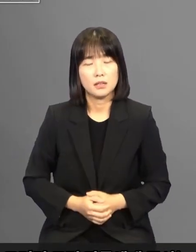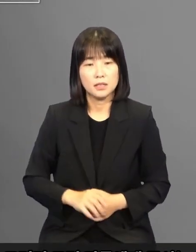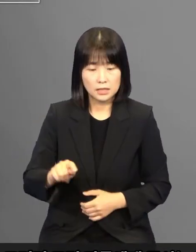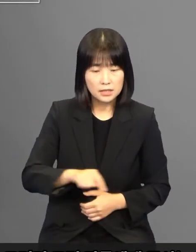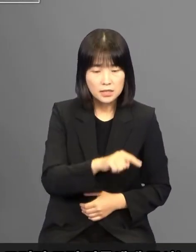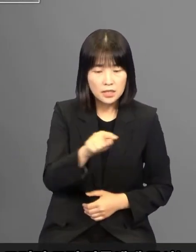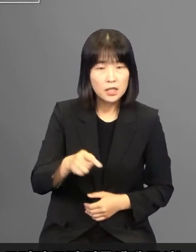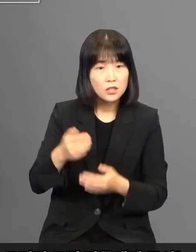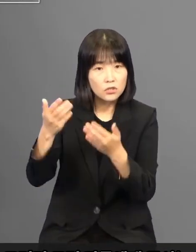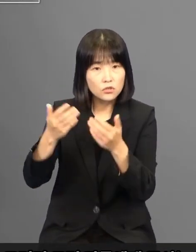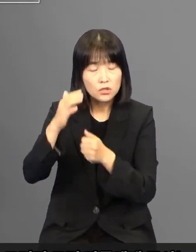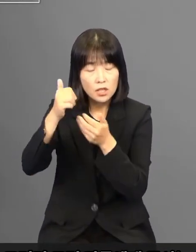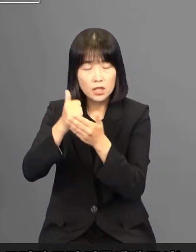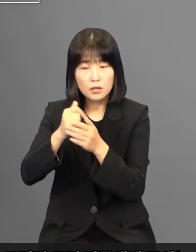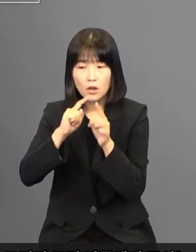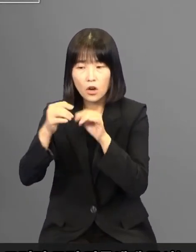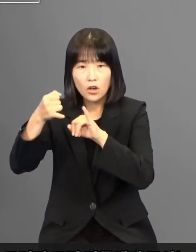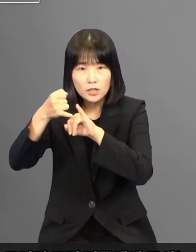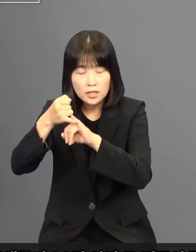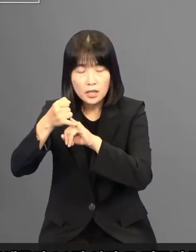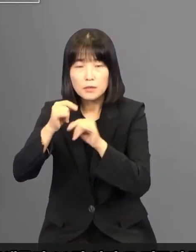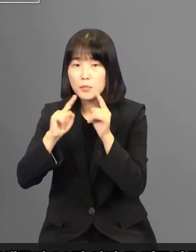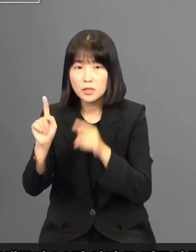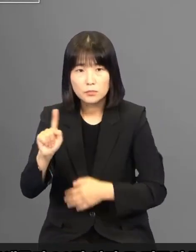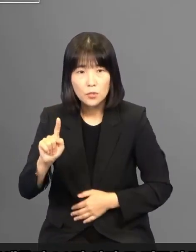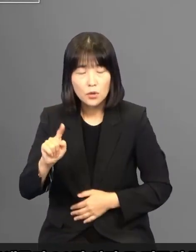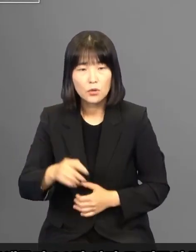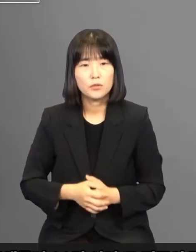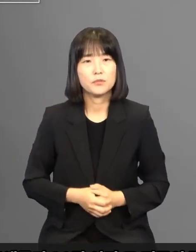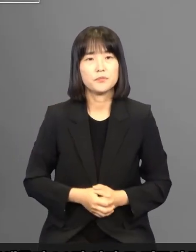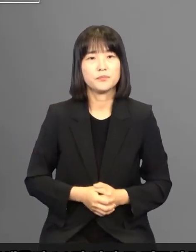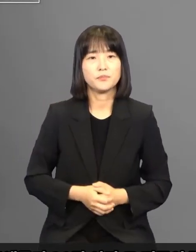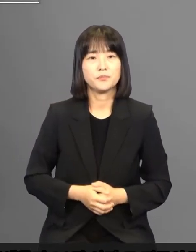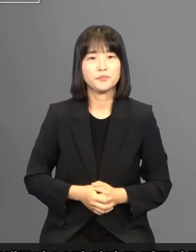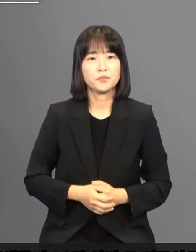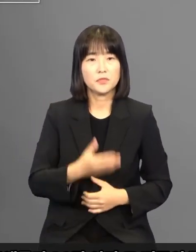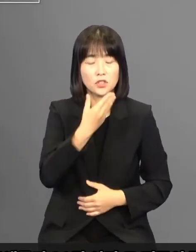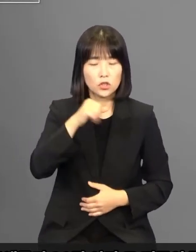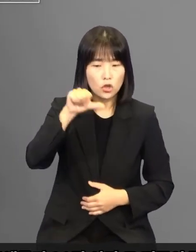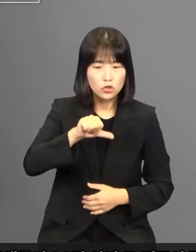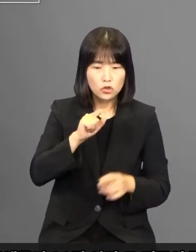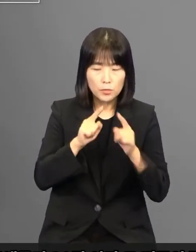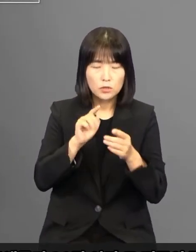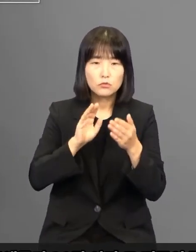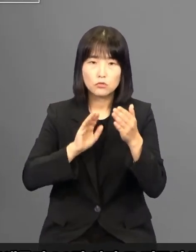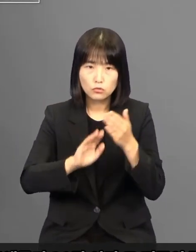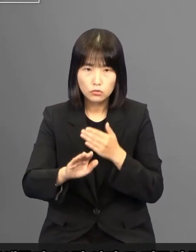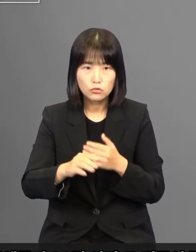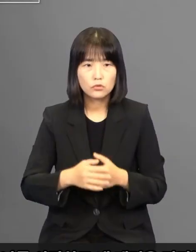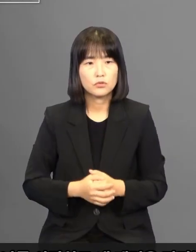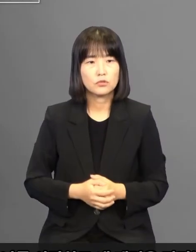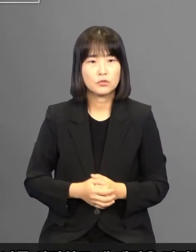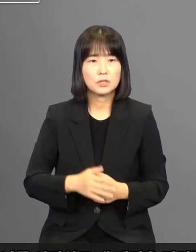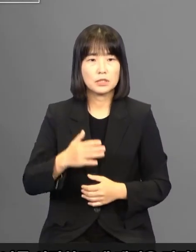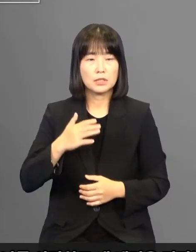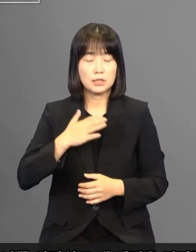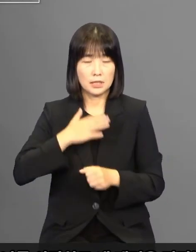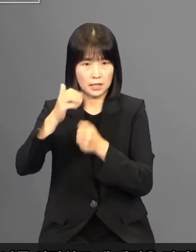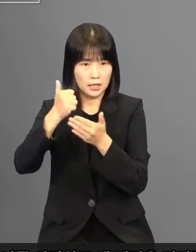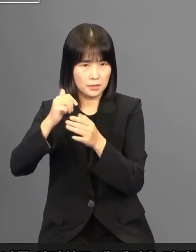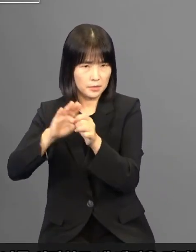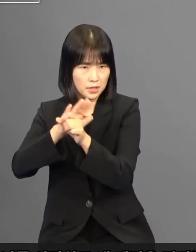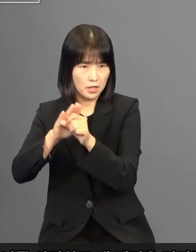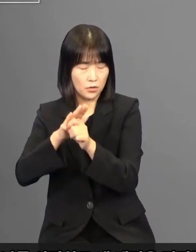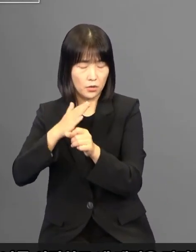하나님의 언약의 약속의 말씀이 뭡니까? 출애굽기 20장 아까 그 저주의 말씀 이후에 6절에는 이렇게 나와 있습니다. 나를 사랑하고